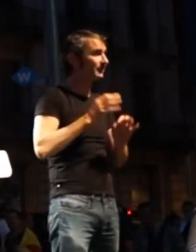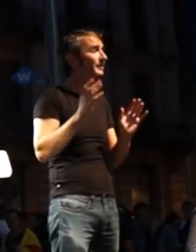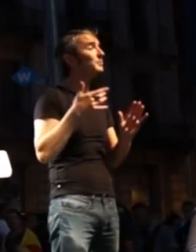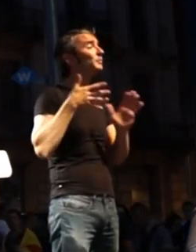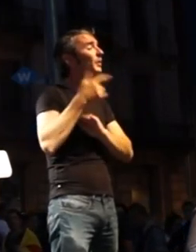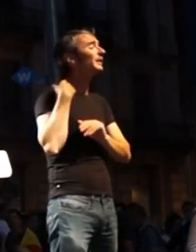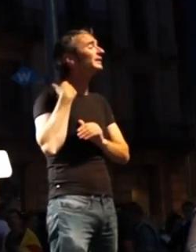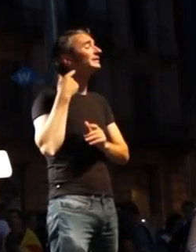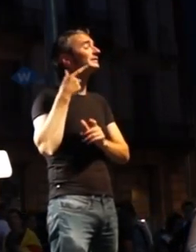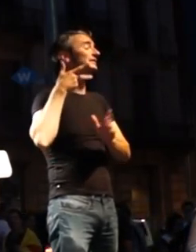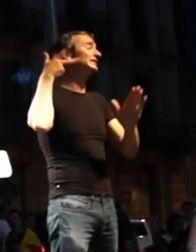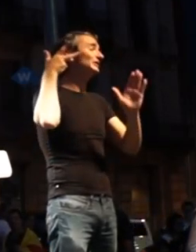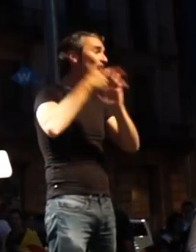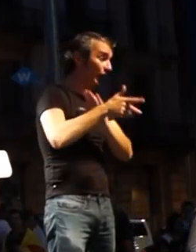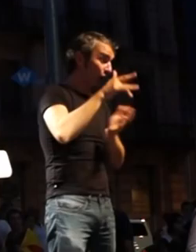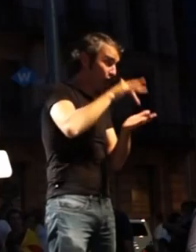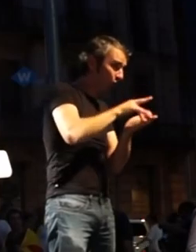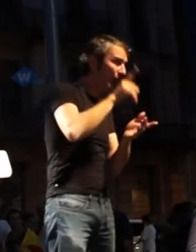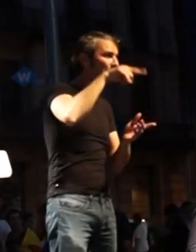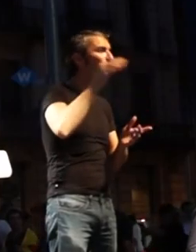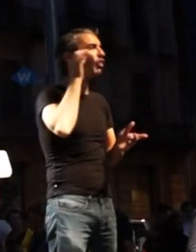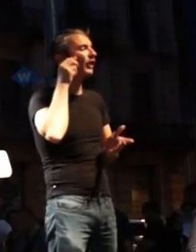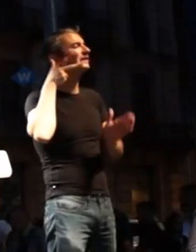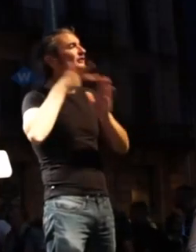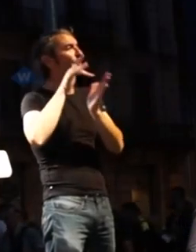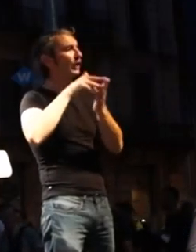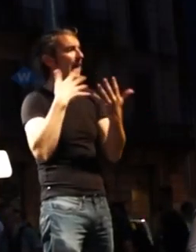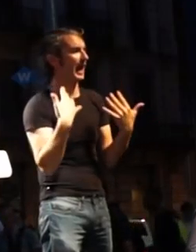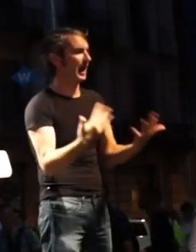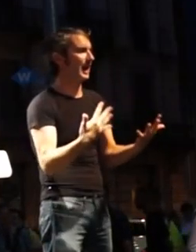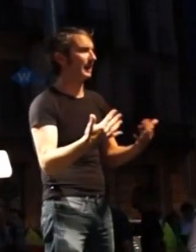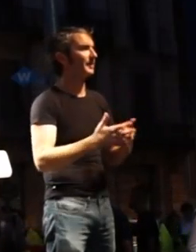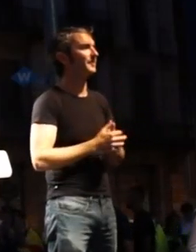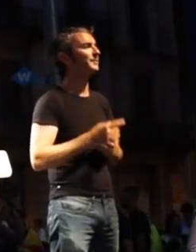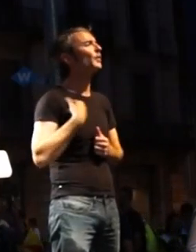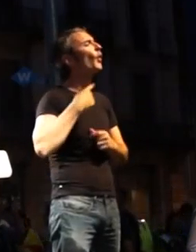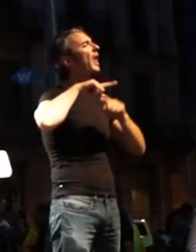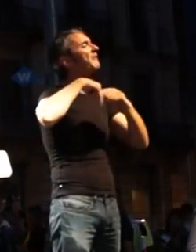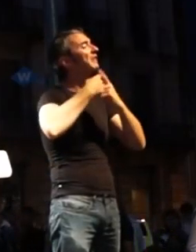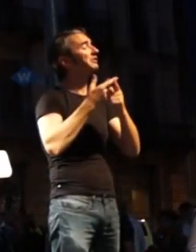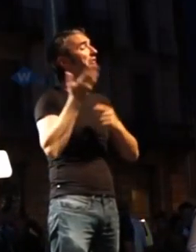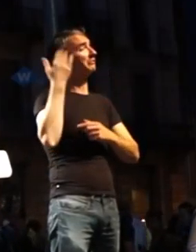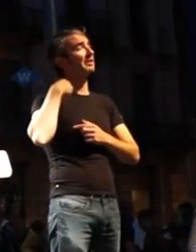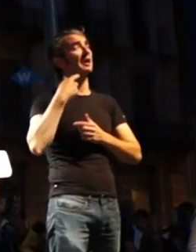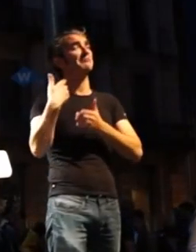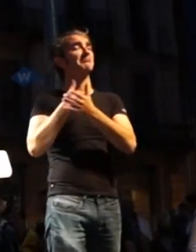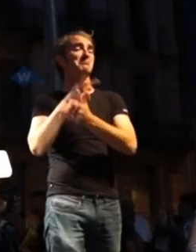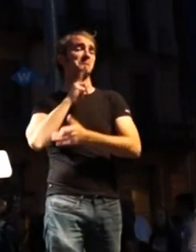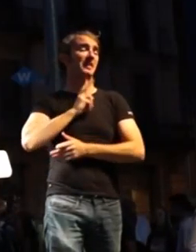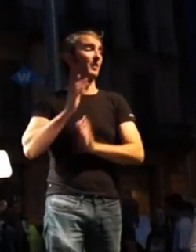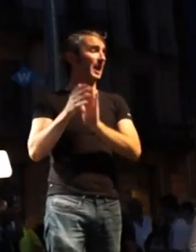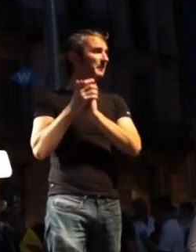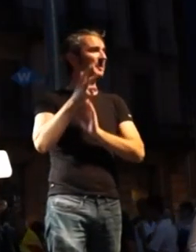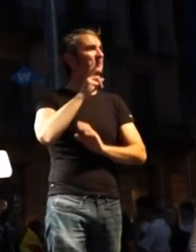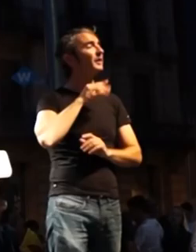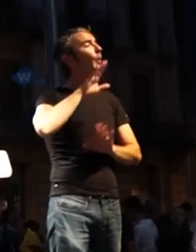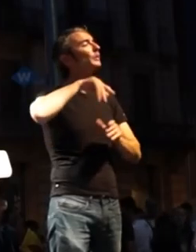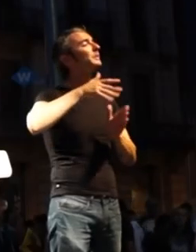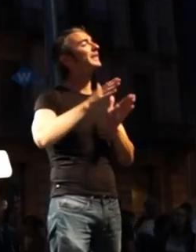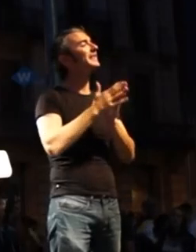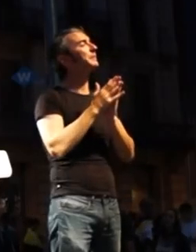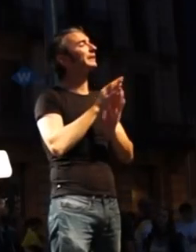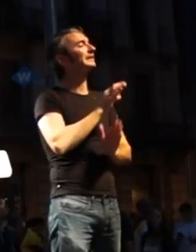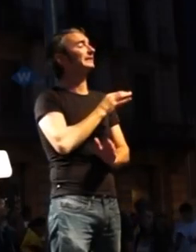però aquest moment ha de ser també històric per les dones. Em va agradar una reflexió que m'explicava l'altre dia un amic sobre l'últim llibre de